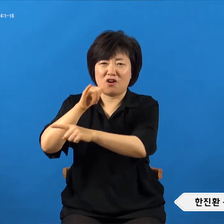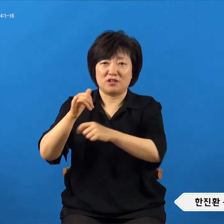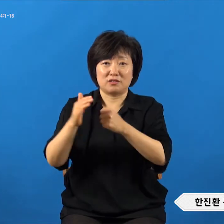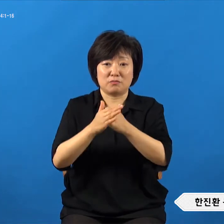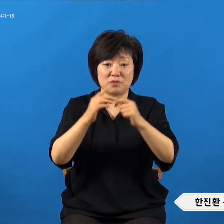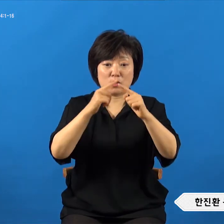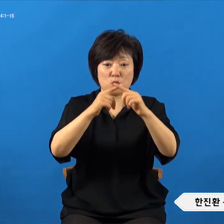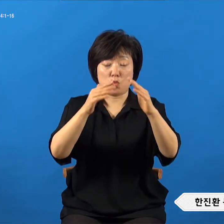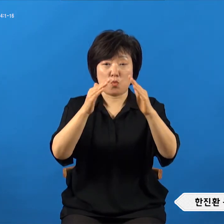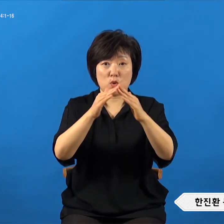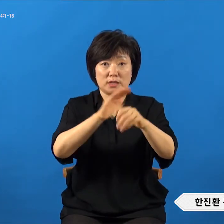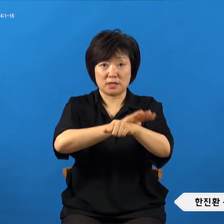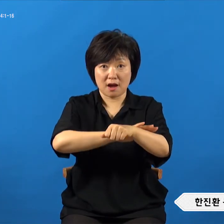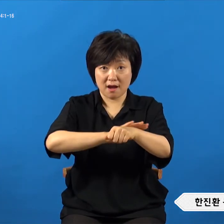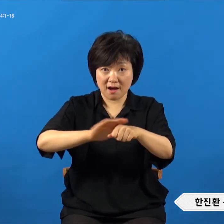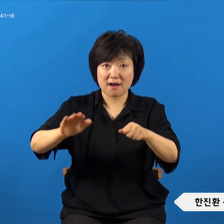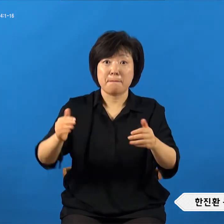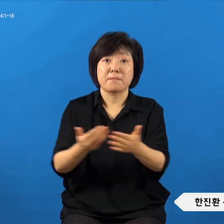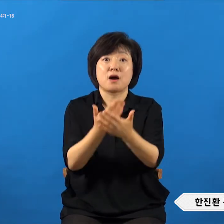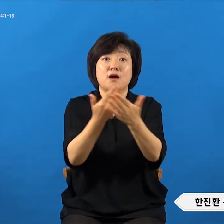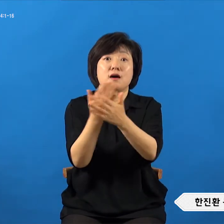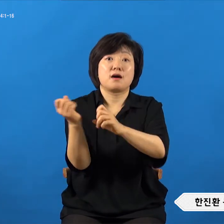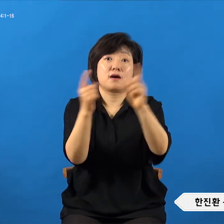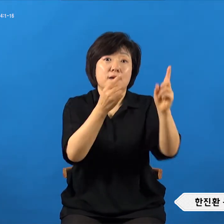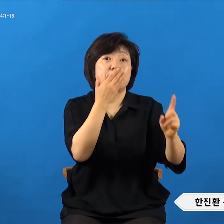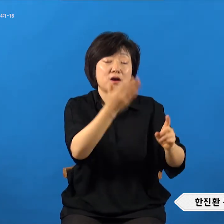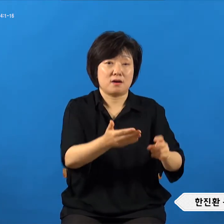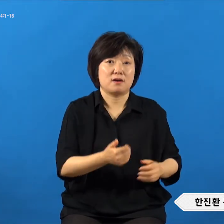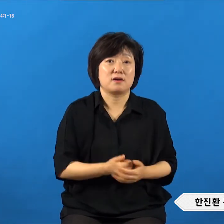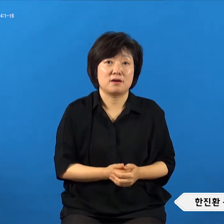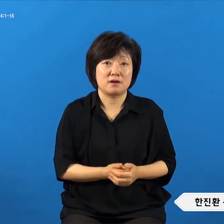때문에 교회가 이 정도로라도 자리가 잡히고 부흥한 것입니다.